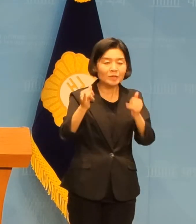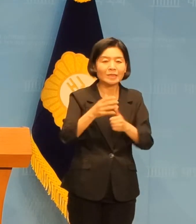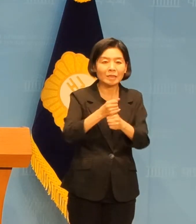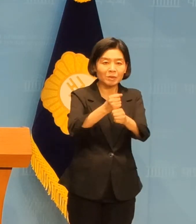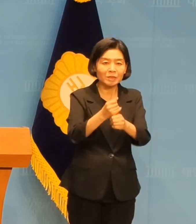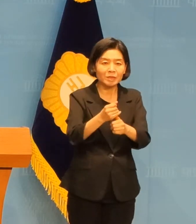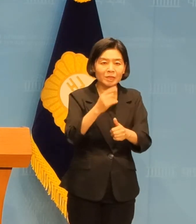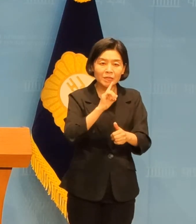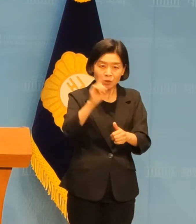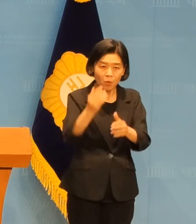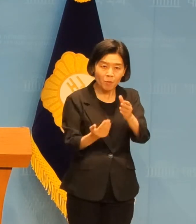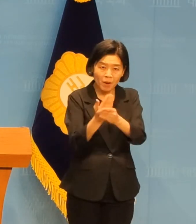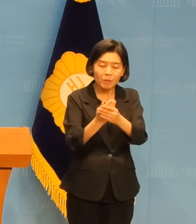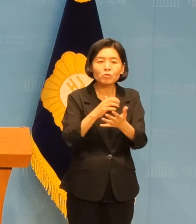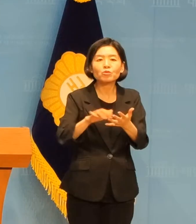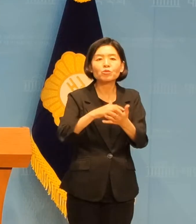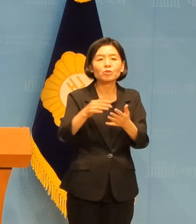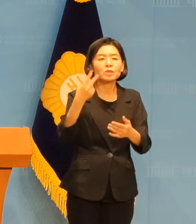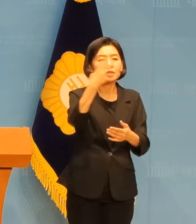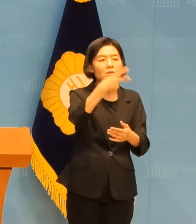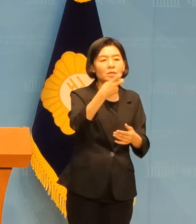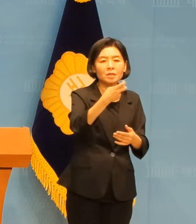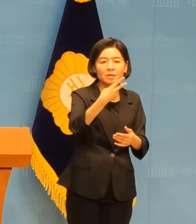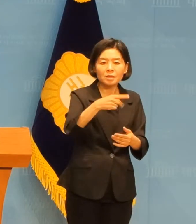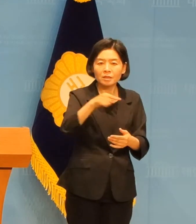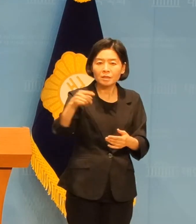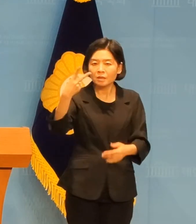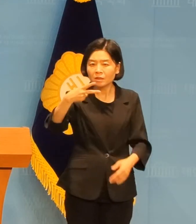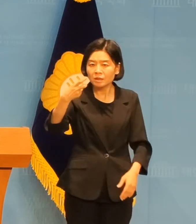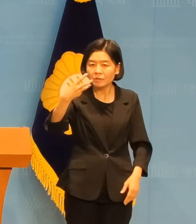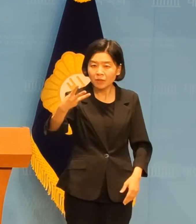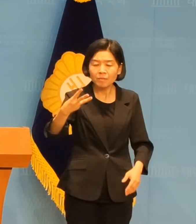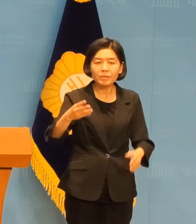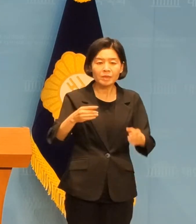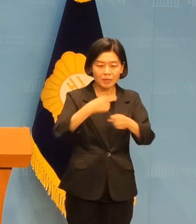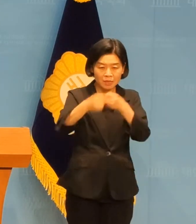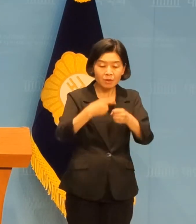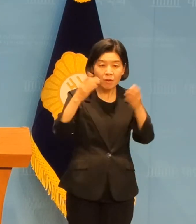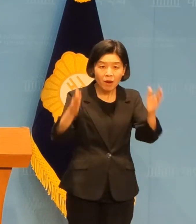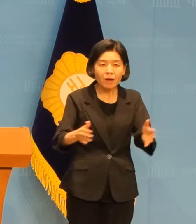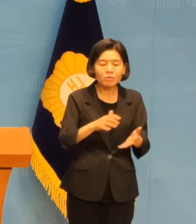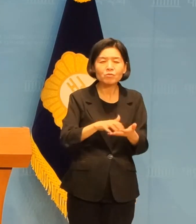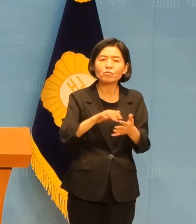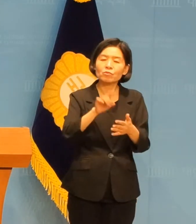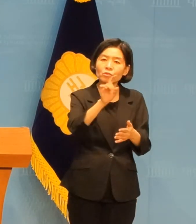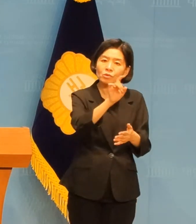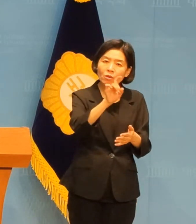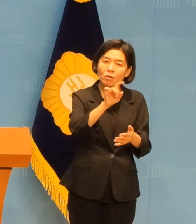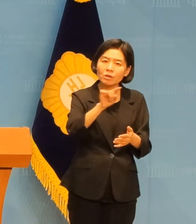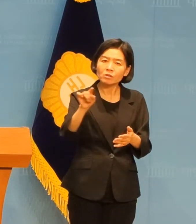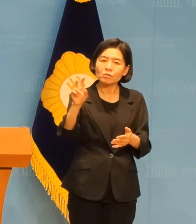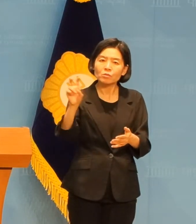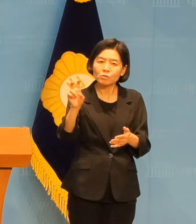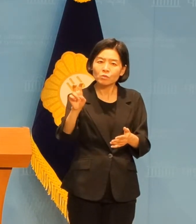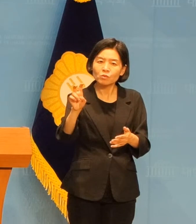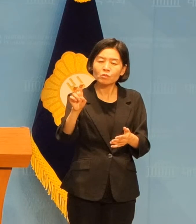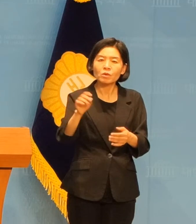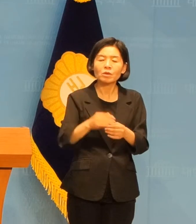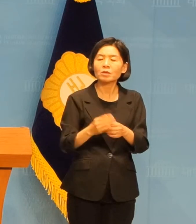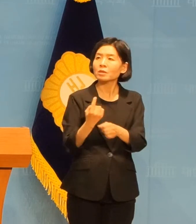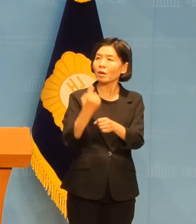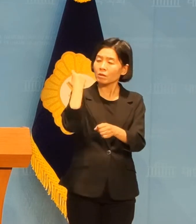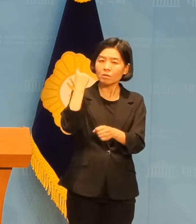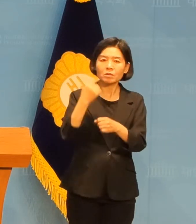신고 건수는 2022년에서 2023년 연간 10건에서 20건 수준에서